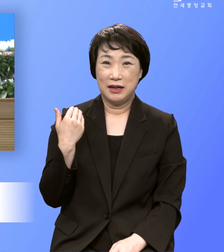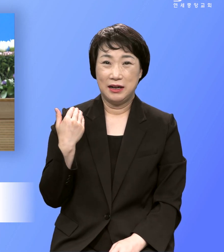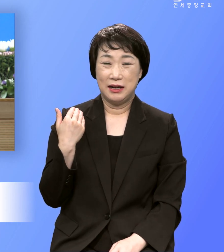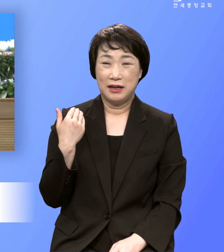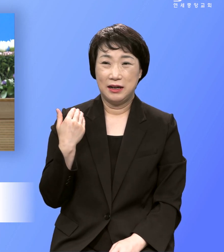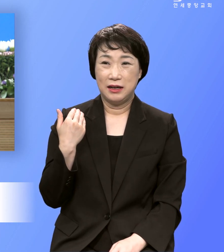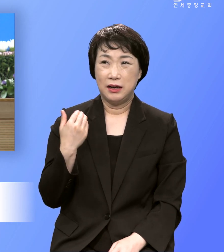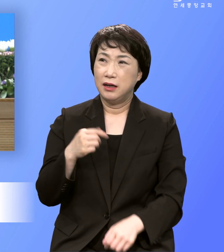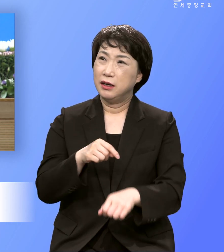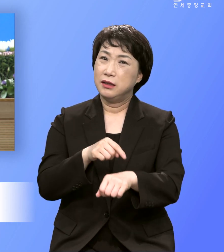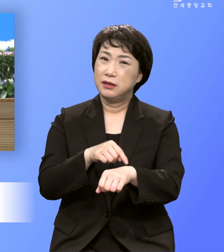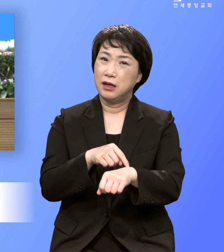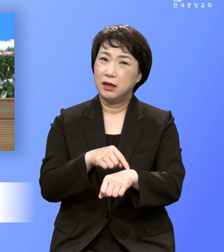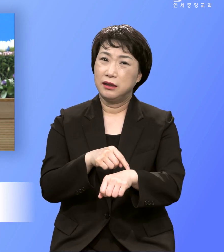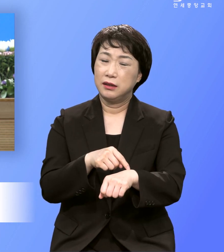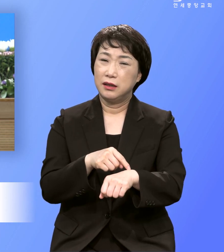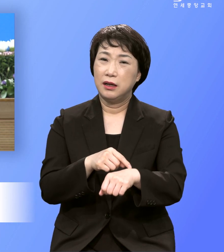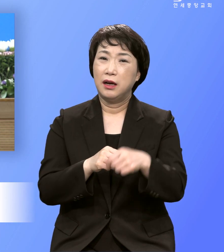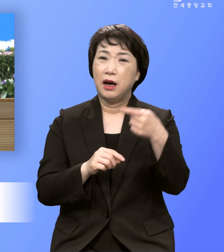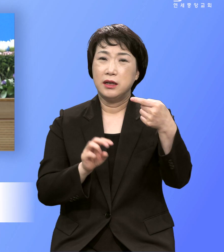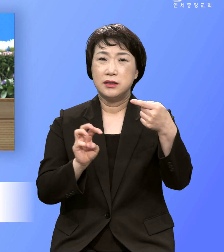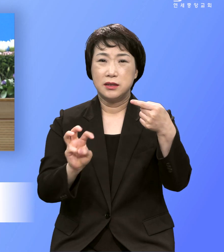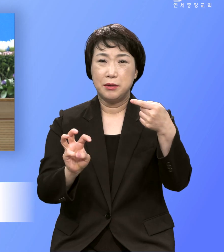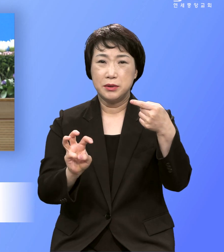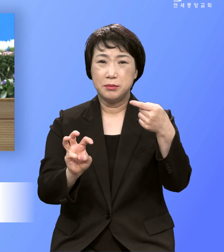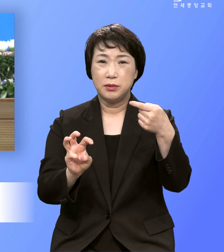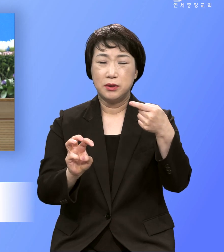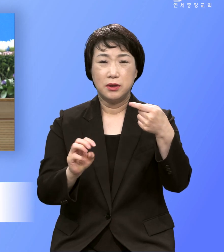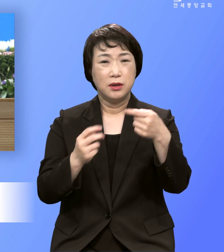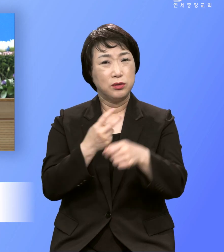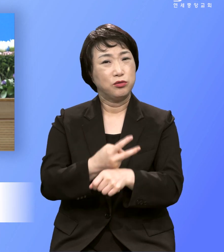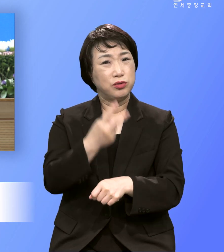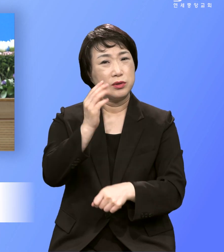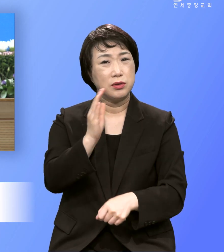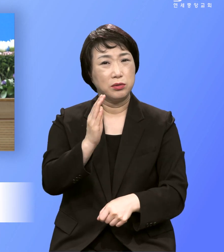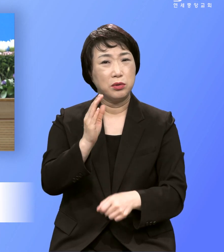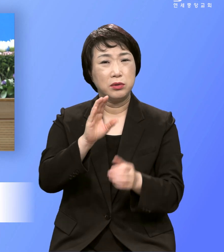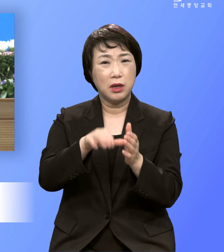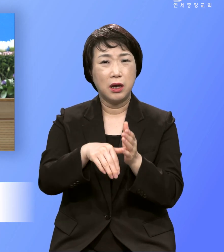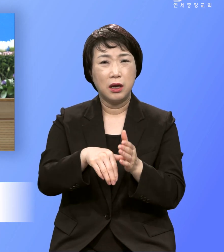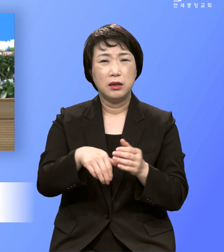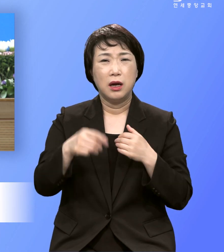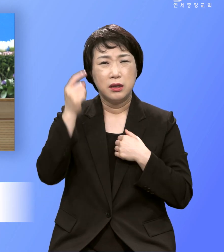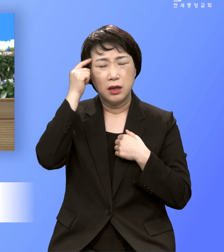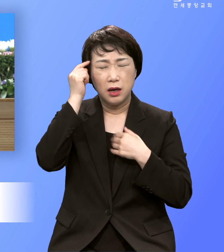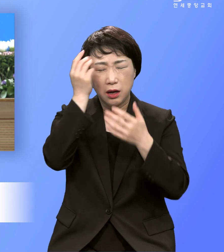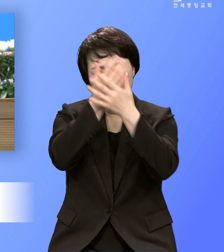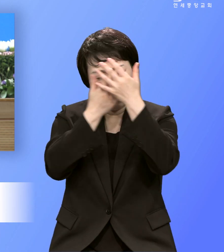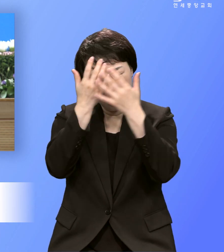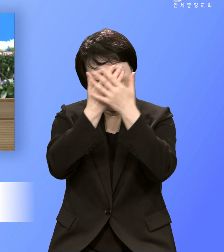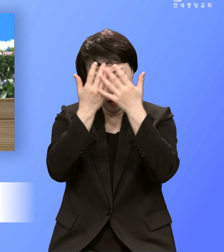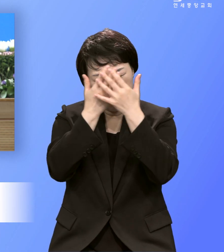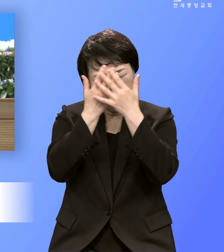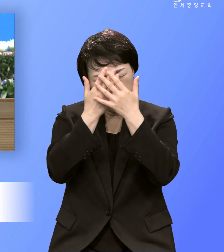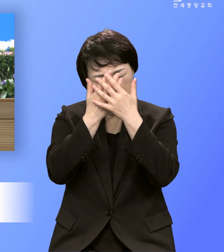한 1시 반, 2시쯤 됐는데 생각이 오락가락해요.